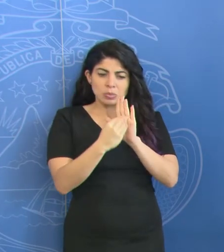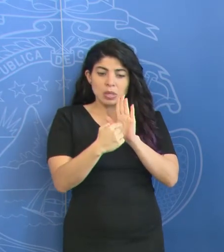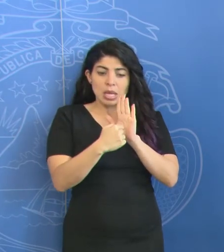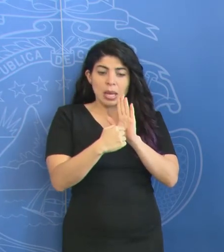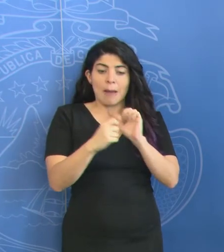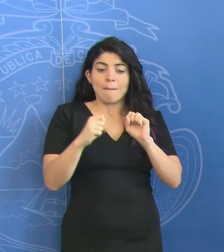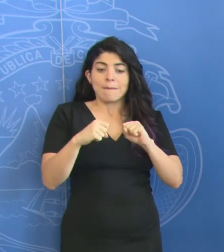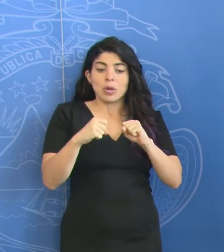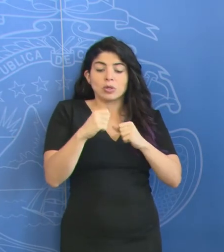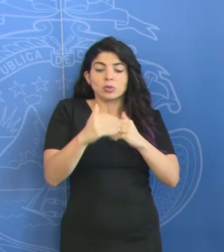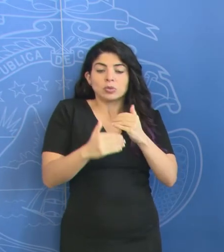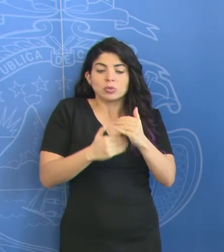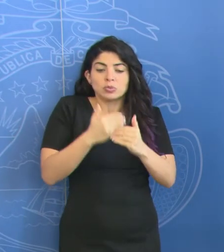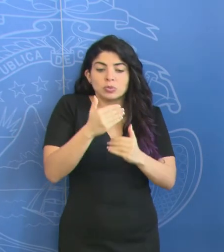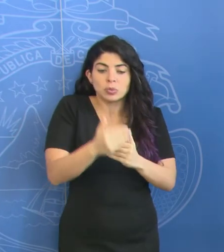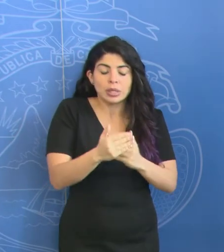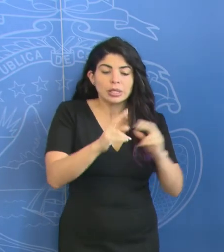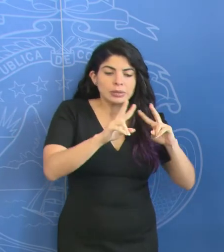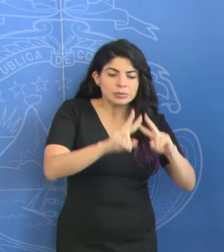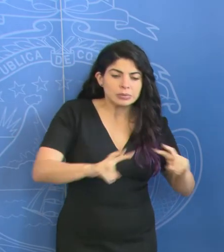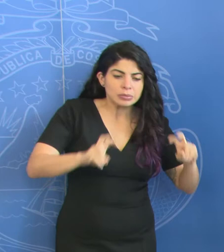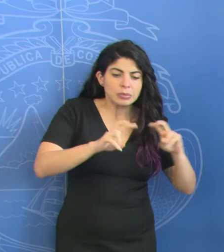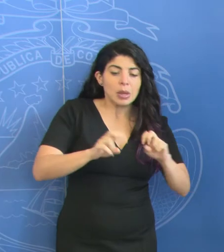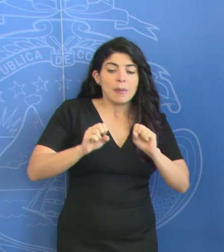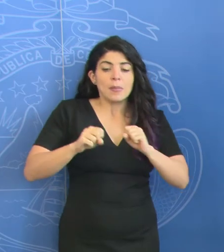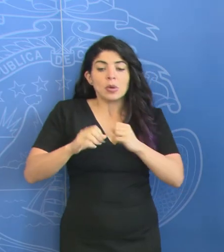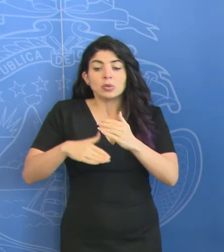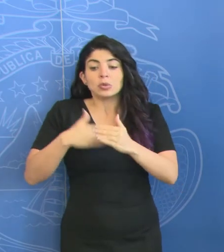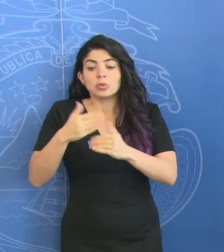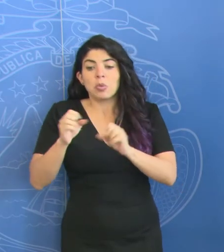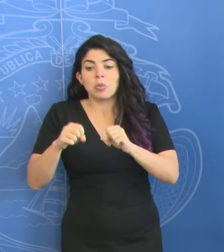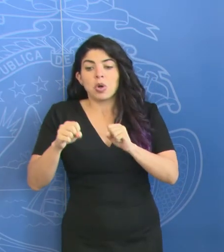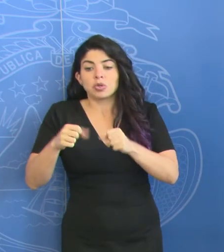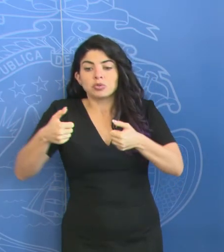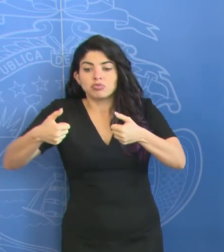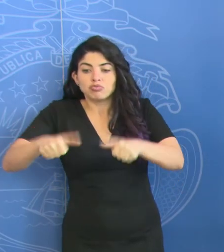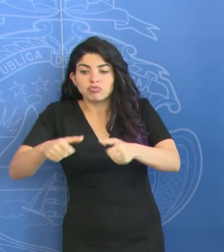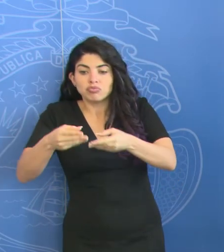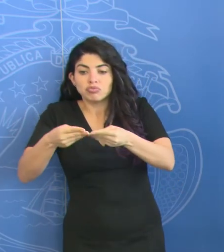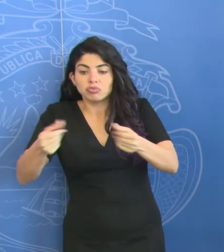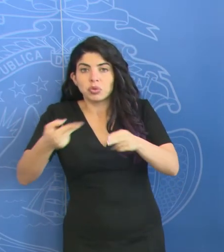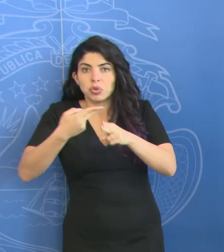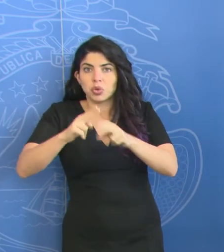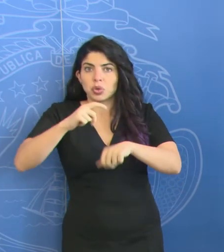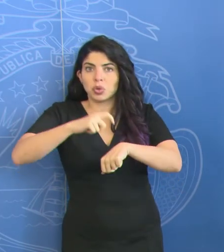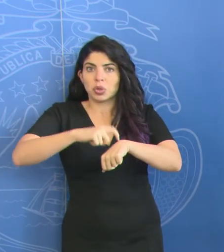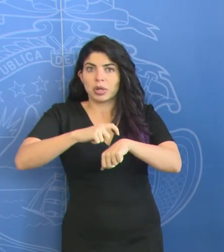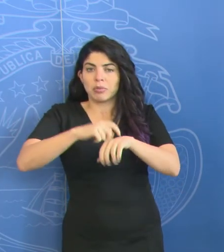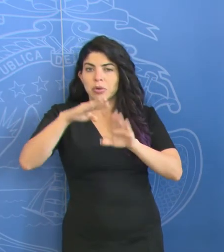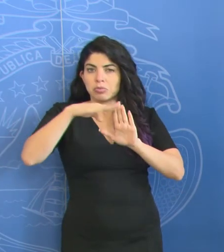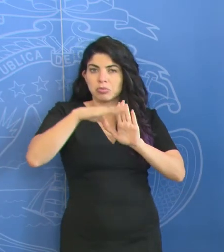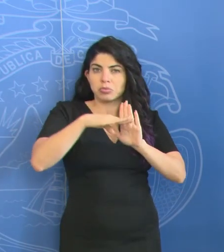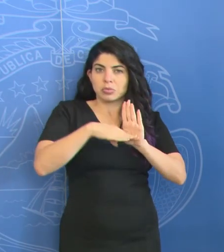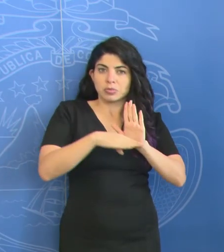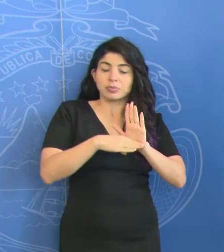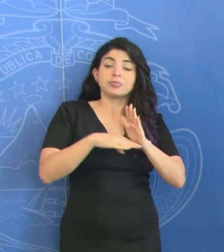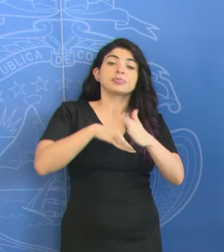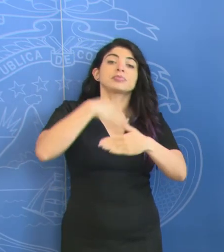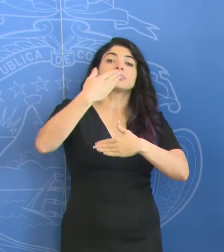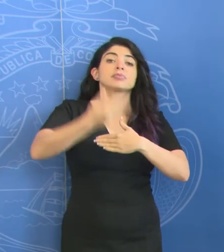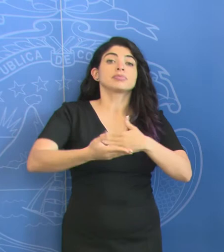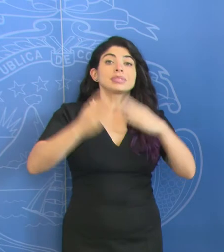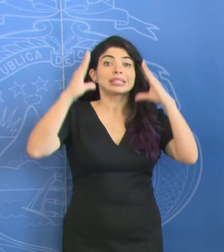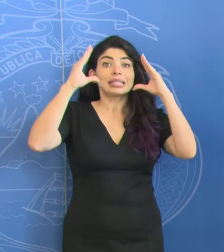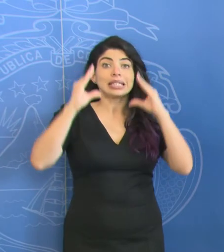posteriores tanto análisis como algunos acuerdos que esperaríamos pudiesen darse en el corto plazo. Y en el transcurso de la tarde lo